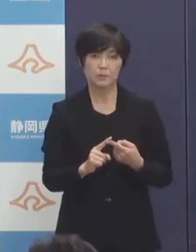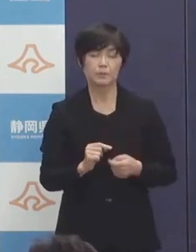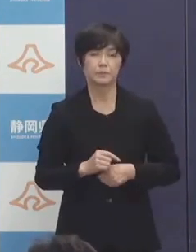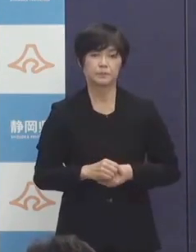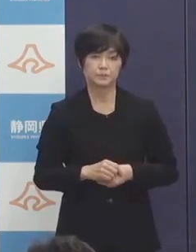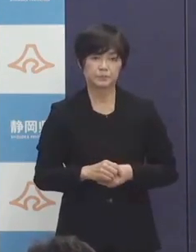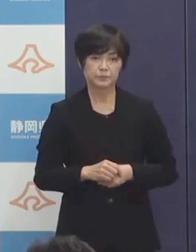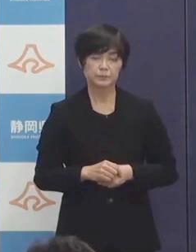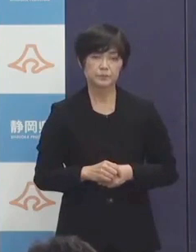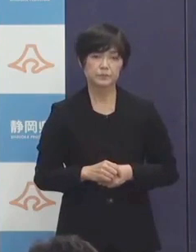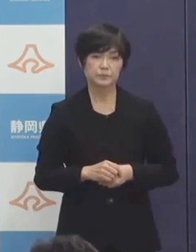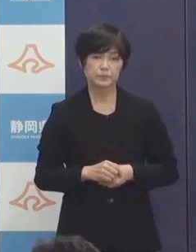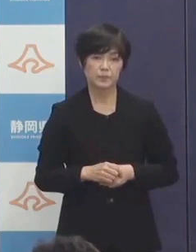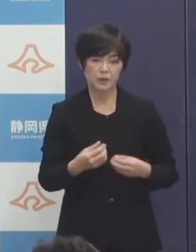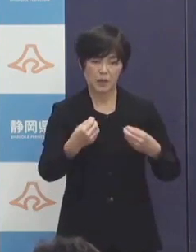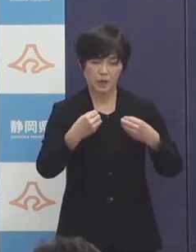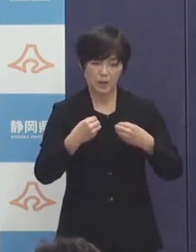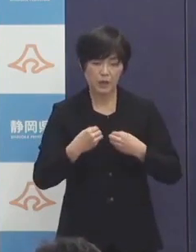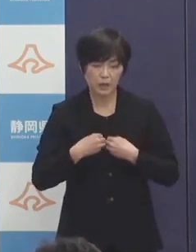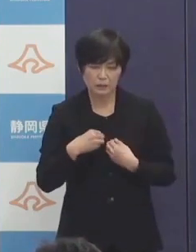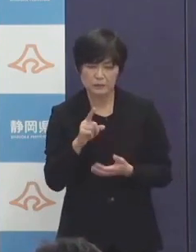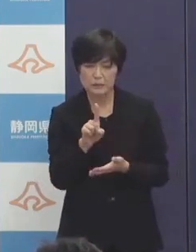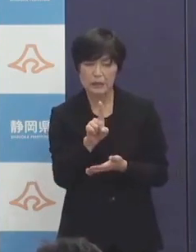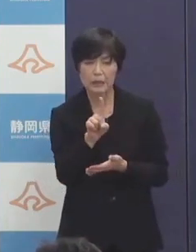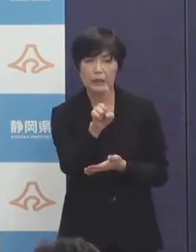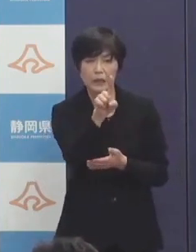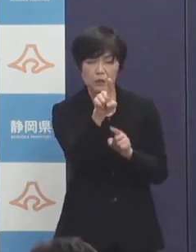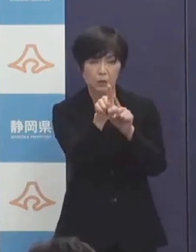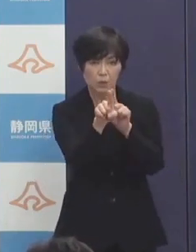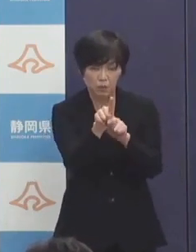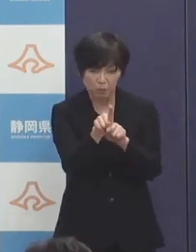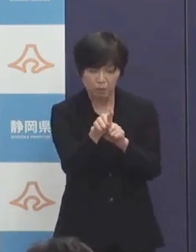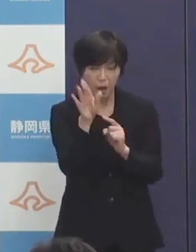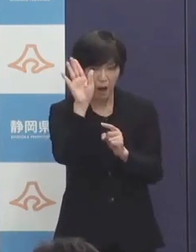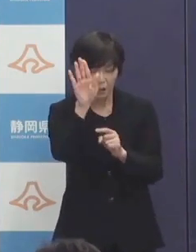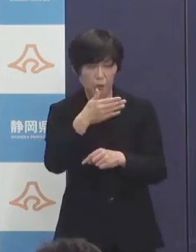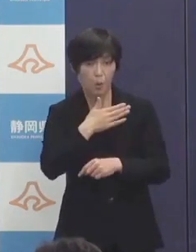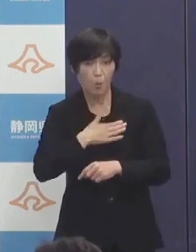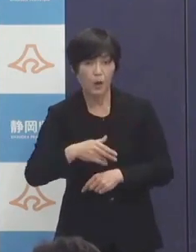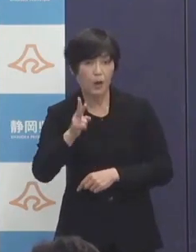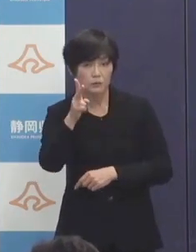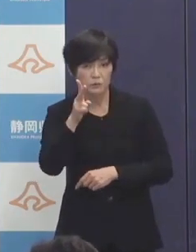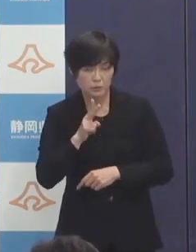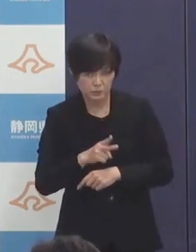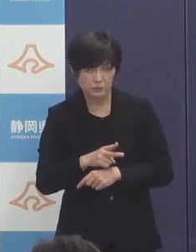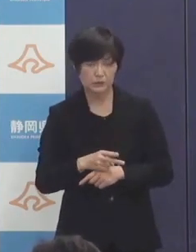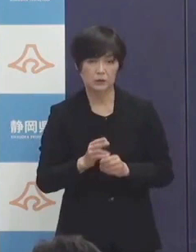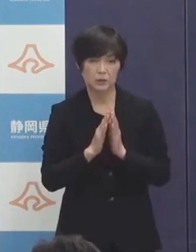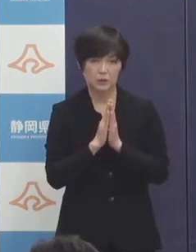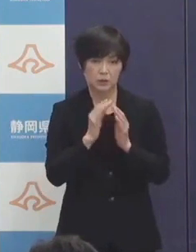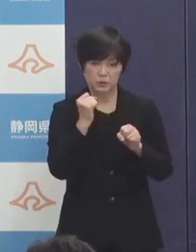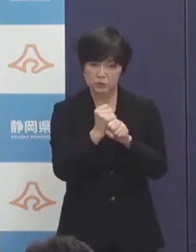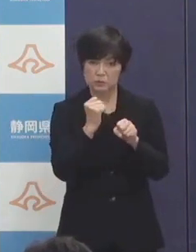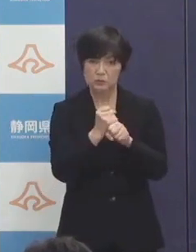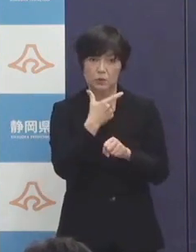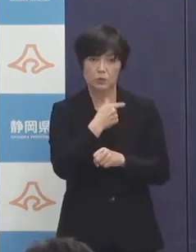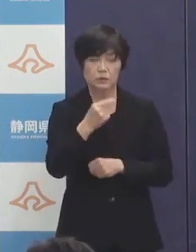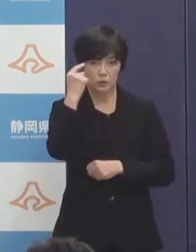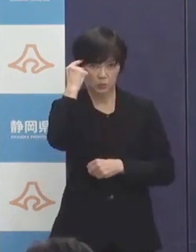して、感染経路がきちっと後から及ぶようにですね、合わせてお願いをするのであ